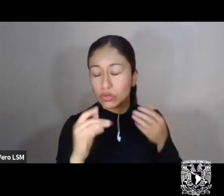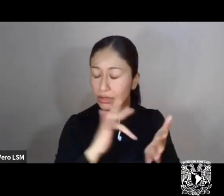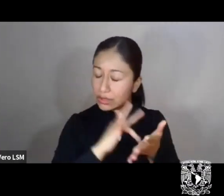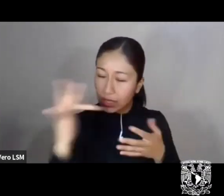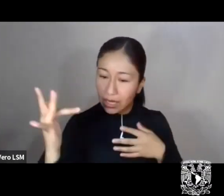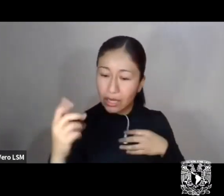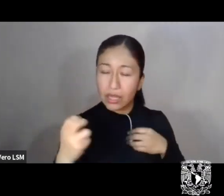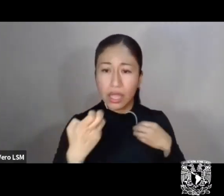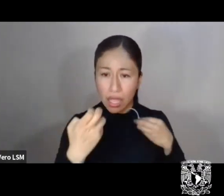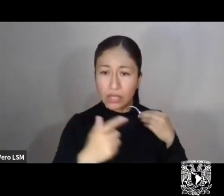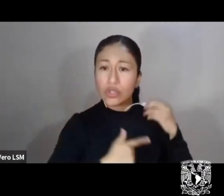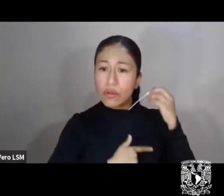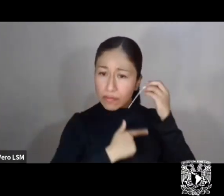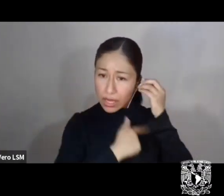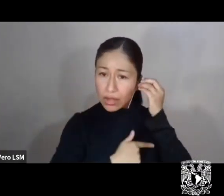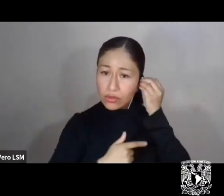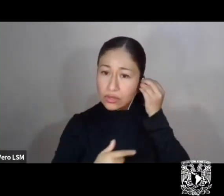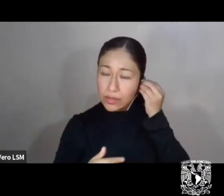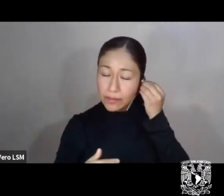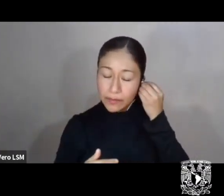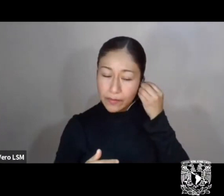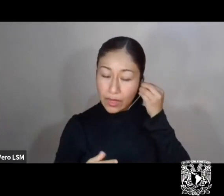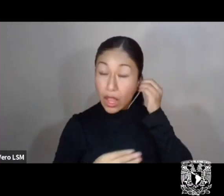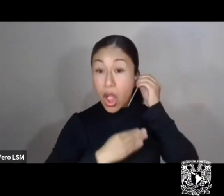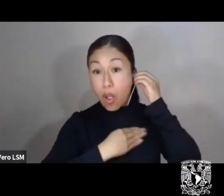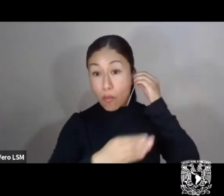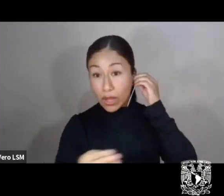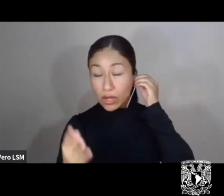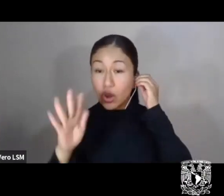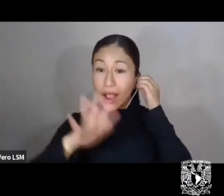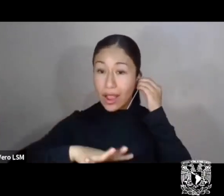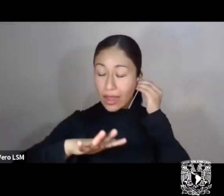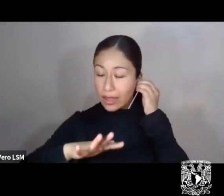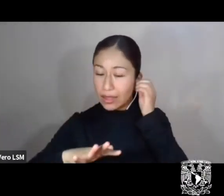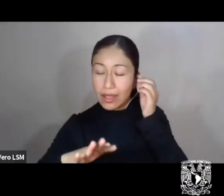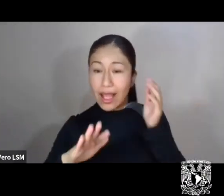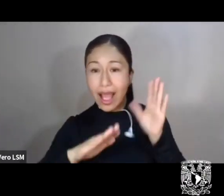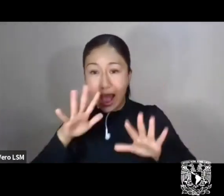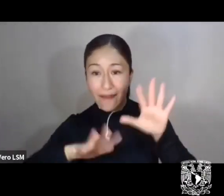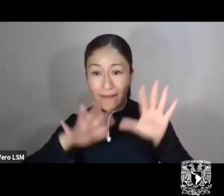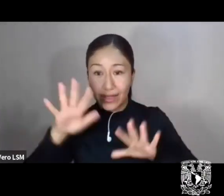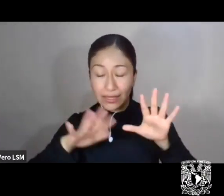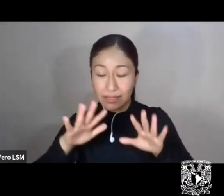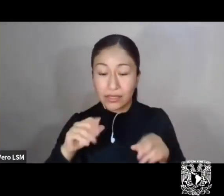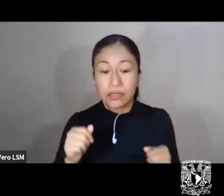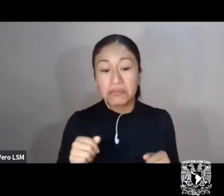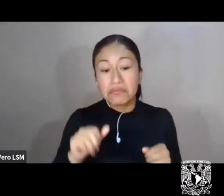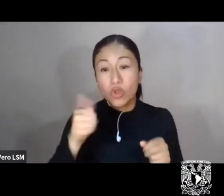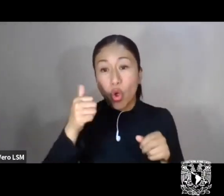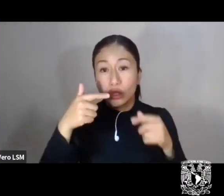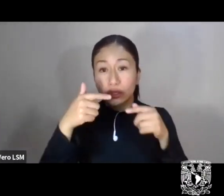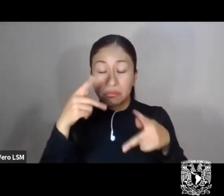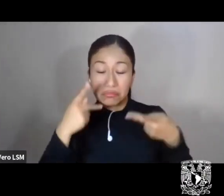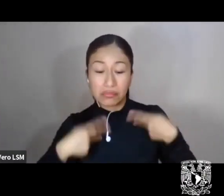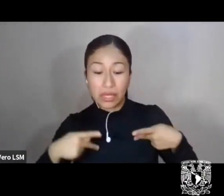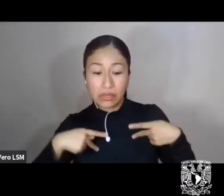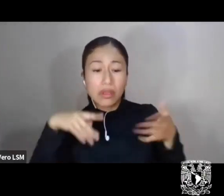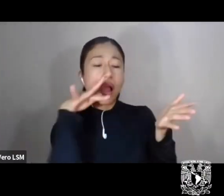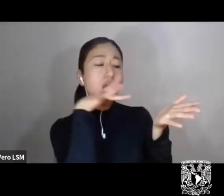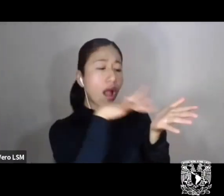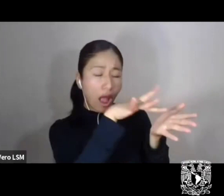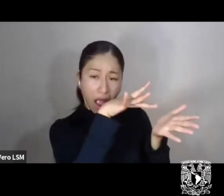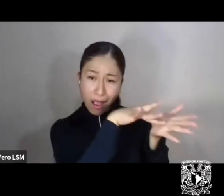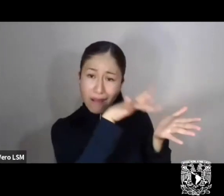como una red en la cual todos los integrantes de una familia participan y colaboran y